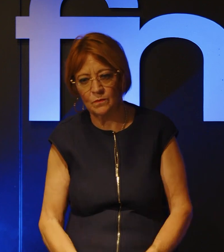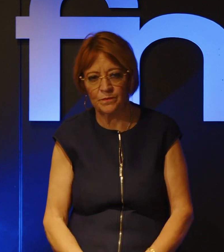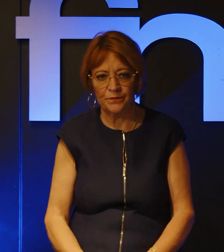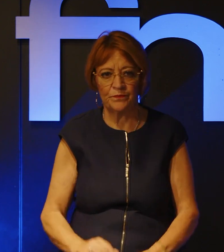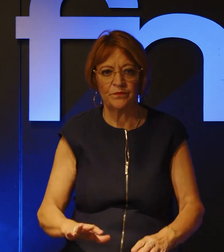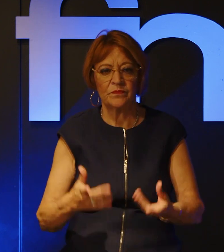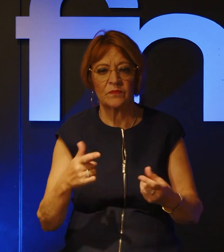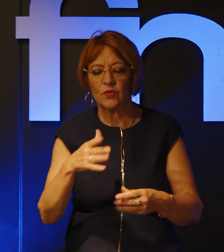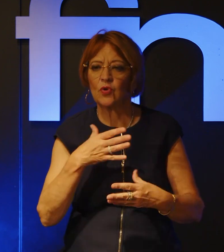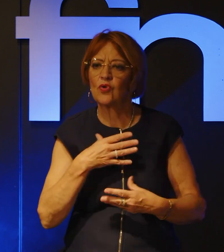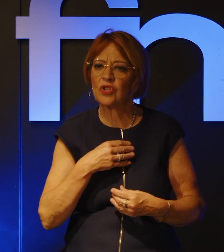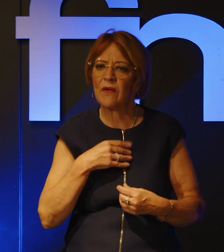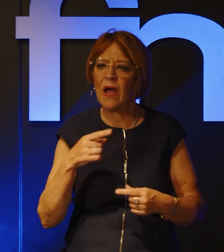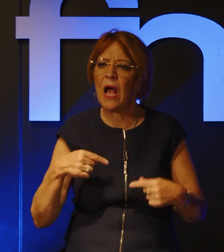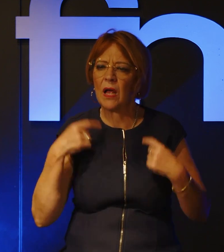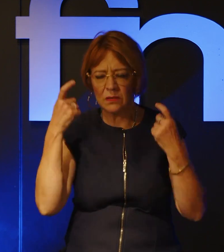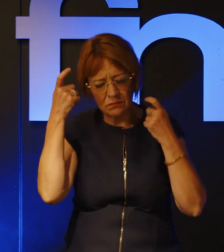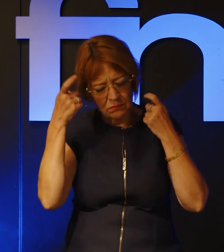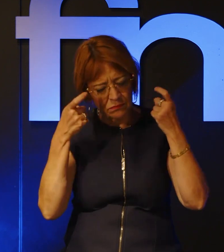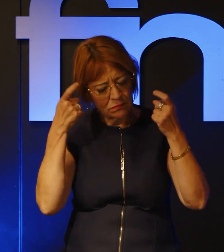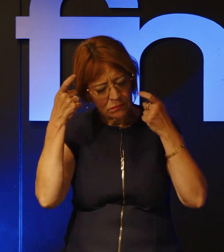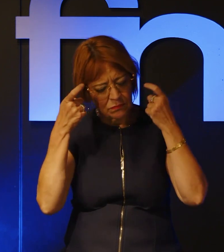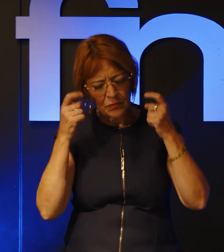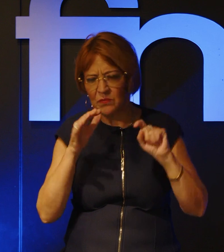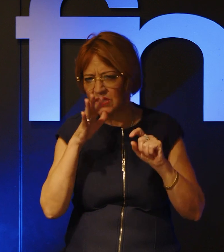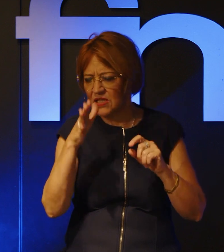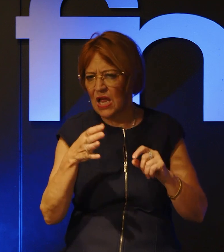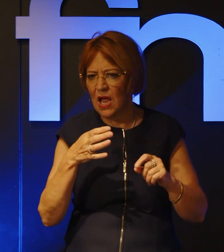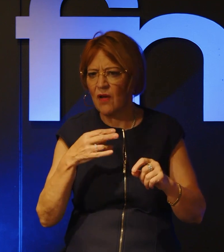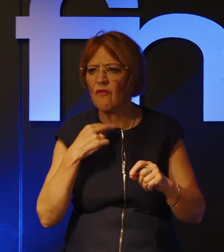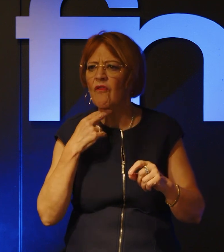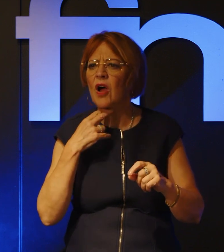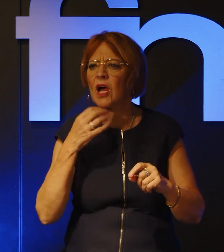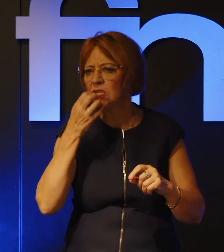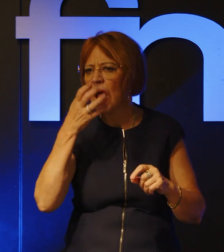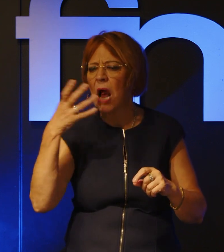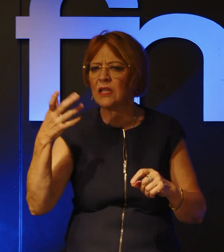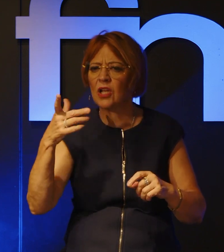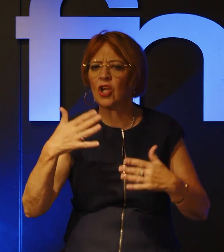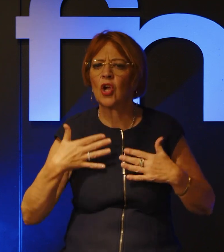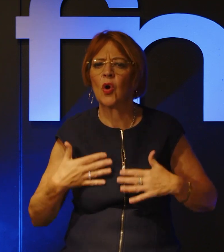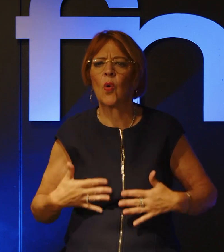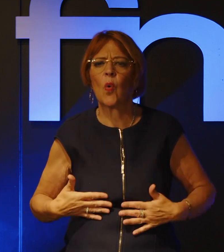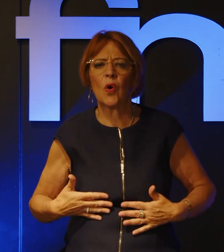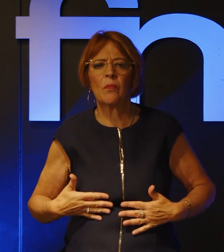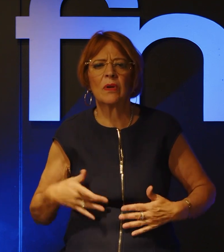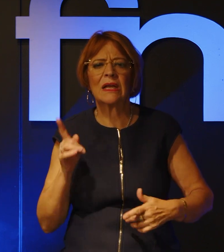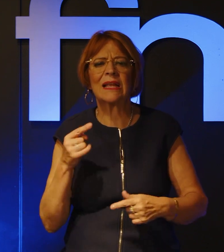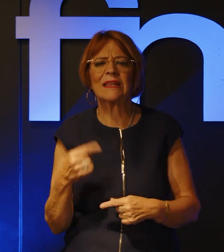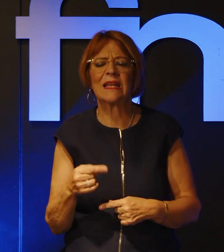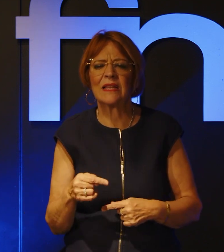portanto eu gostaria que vocês fizessem esta autorreflexão não tenho que dizer em voz alta mas que corpo é que vocês têm